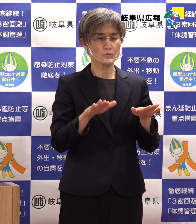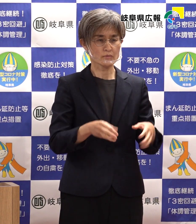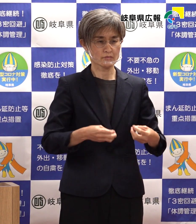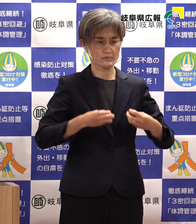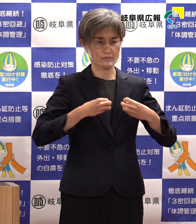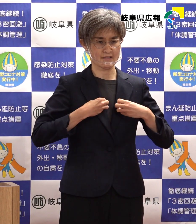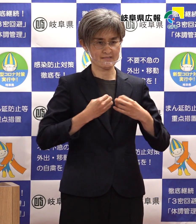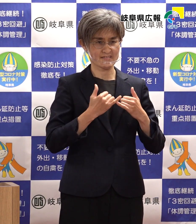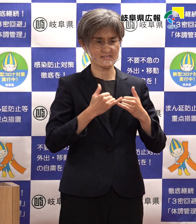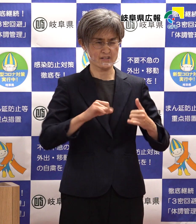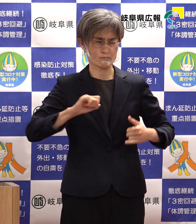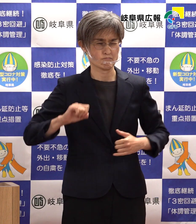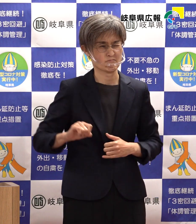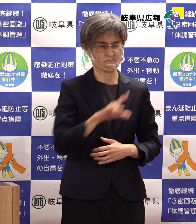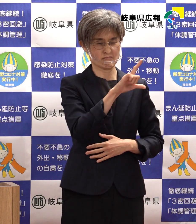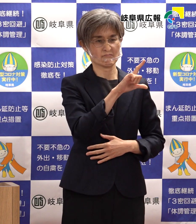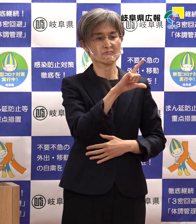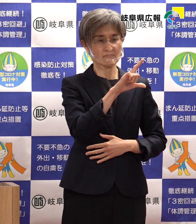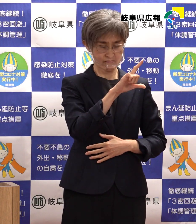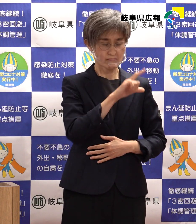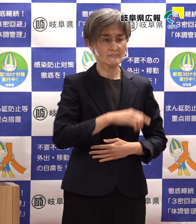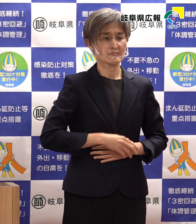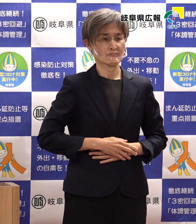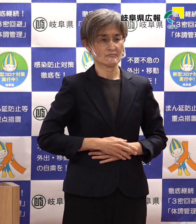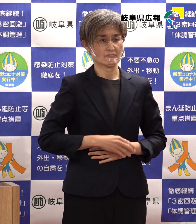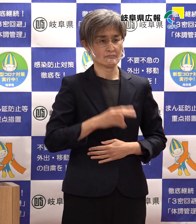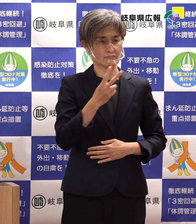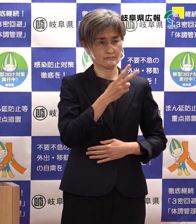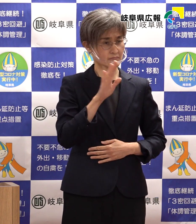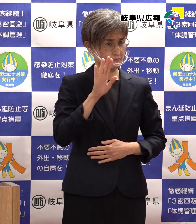急増、それからこの先、